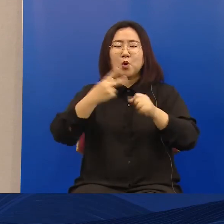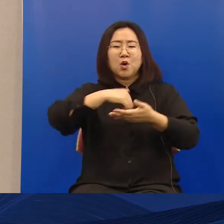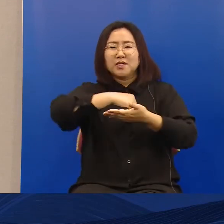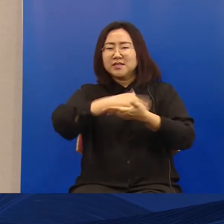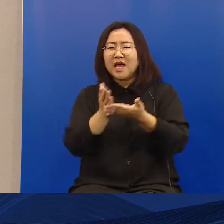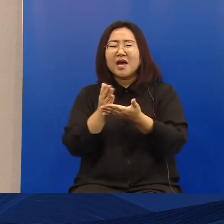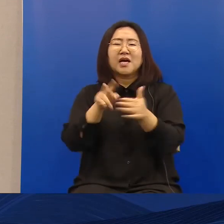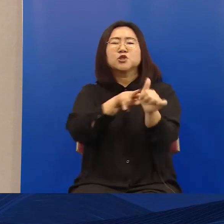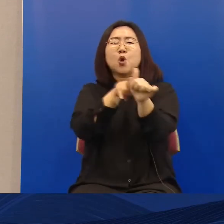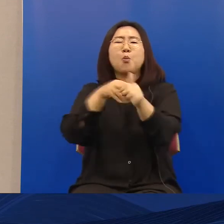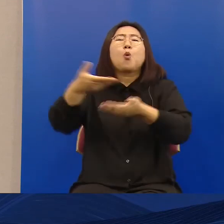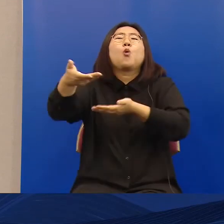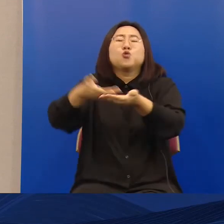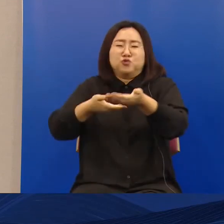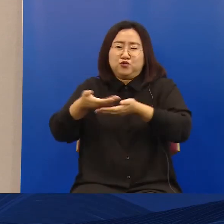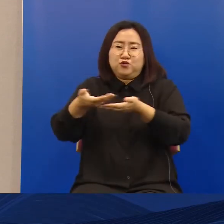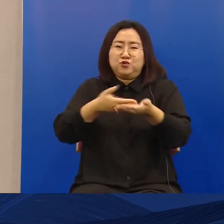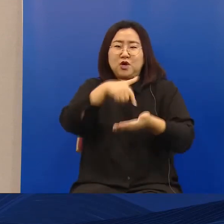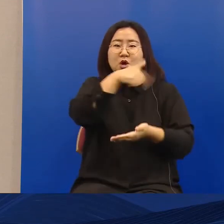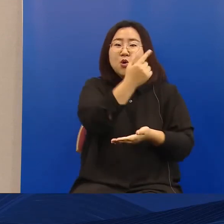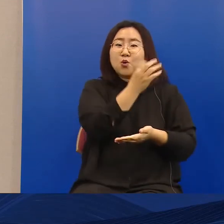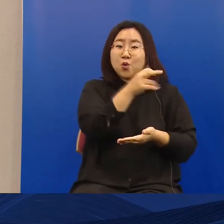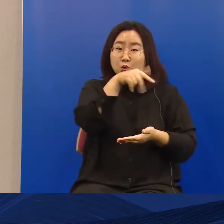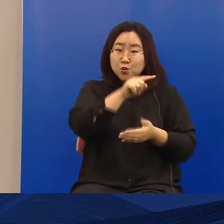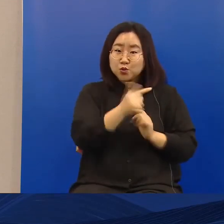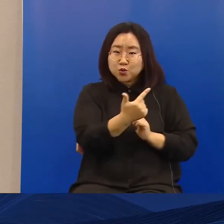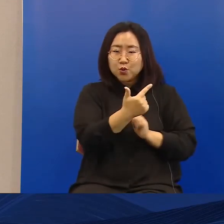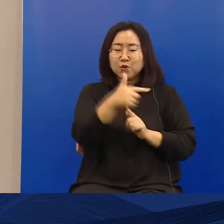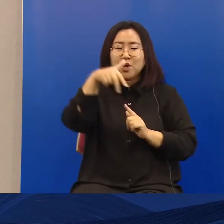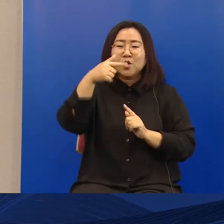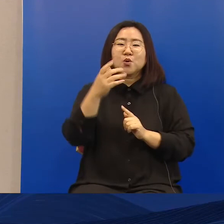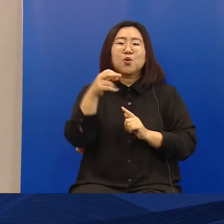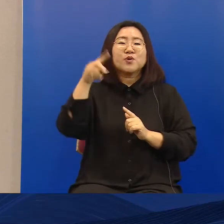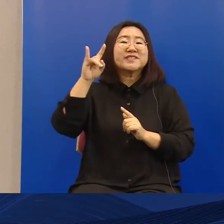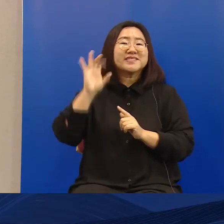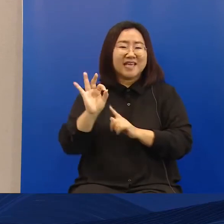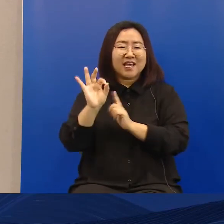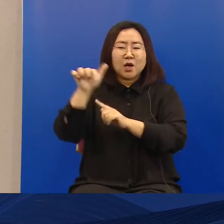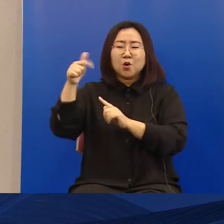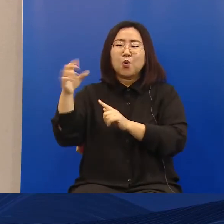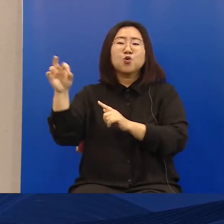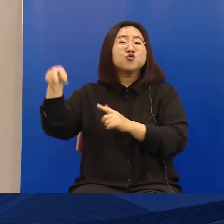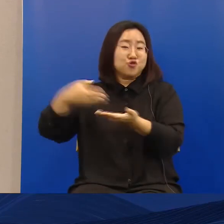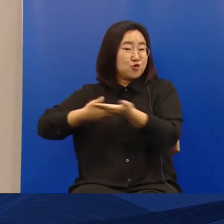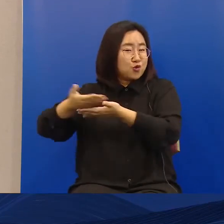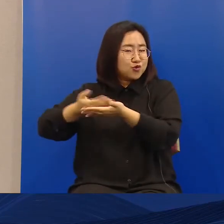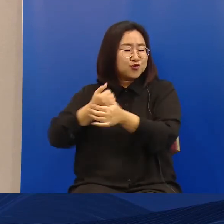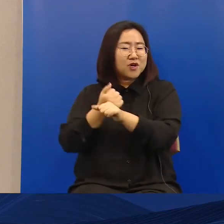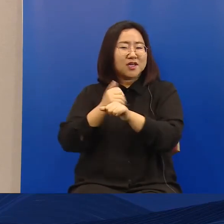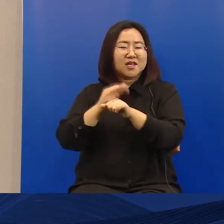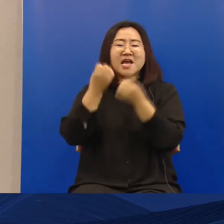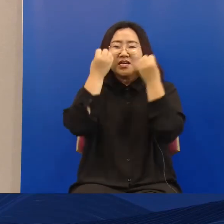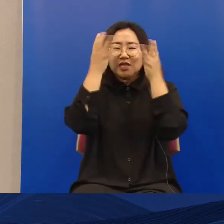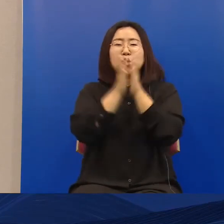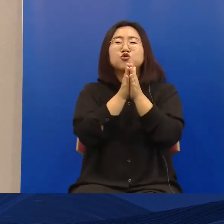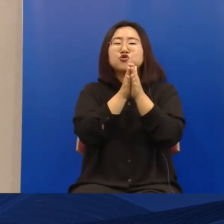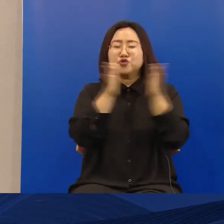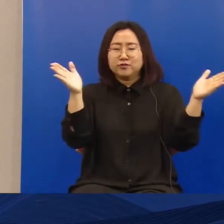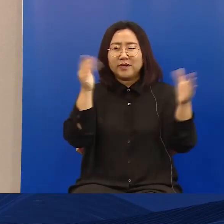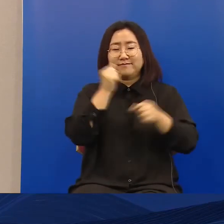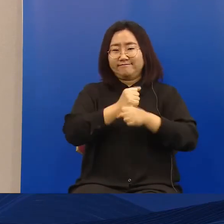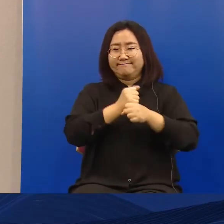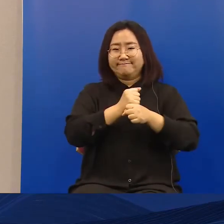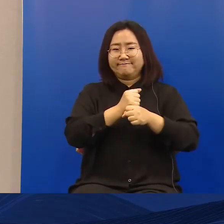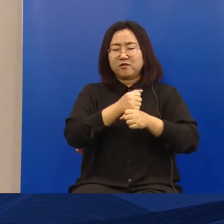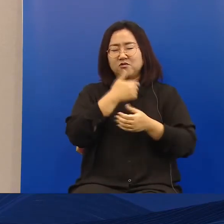다양한 정보들을 공유하는 공존, 공생, 공유의 새로운 출발을 열어가고